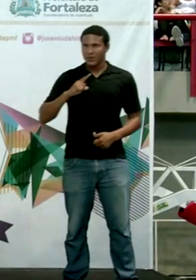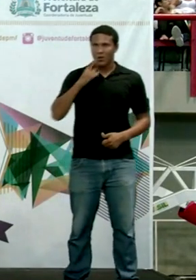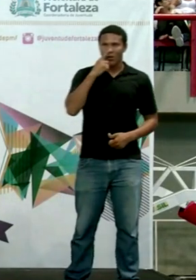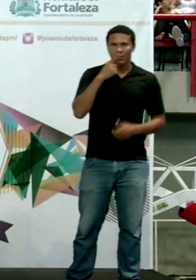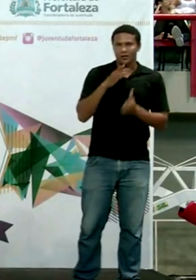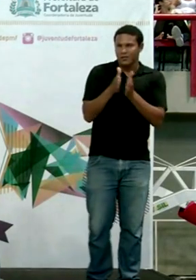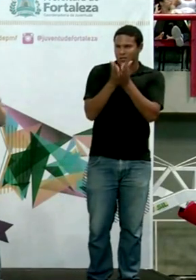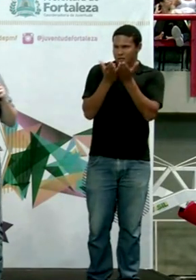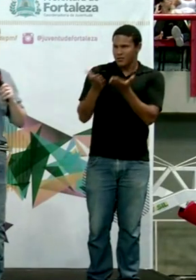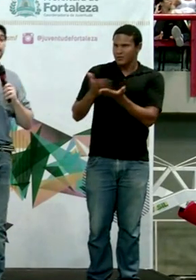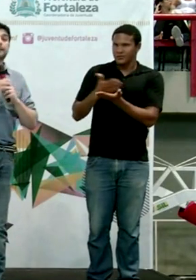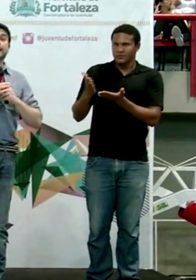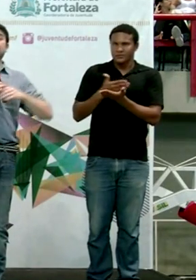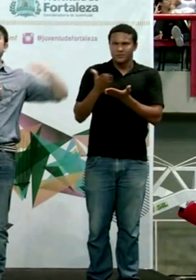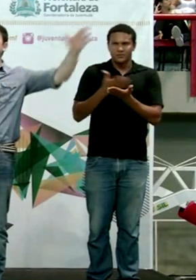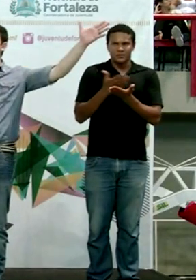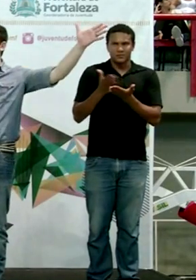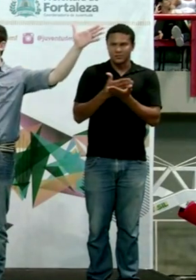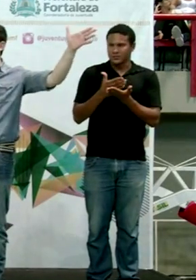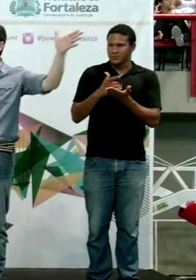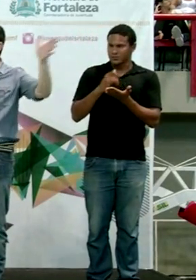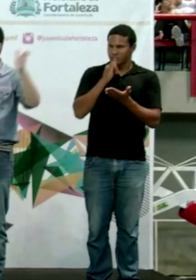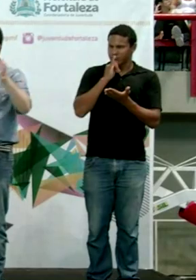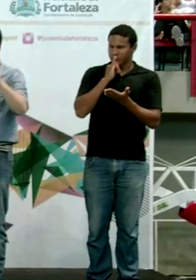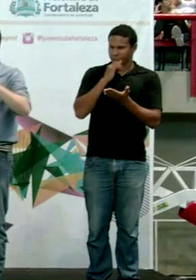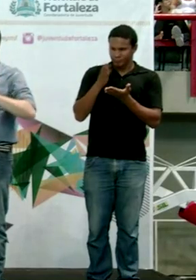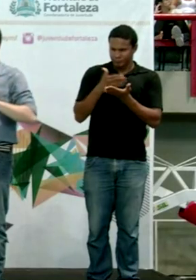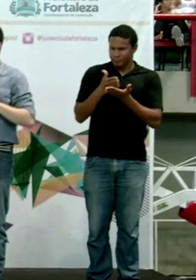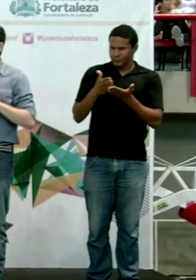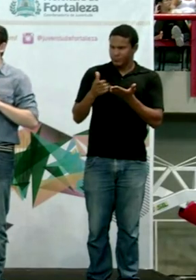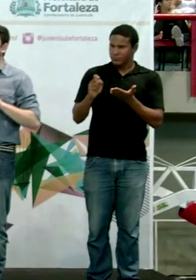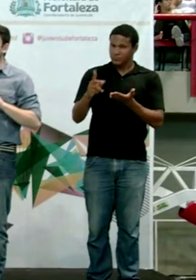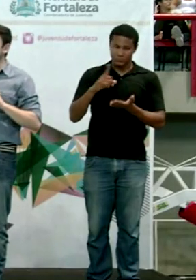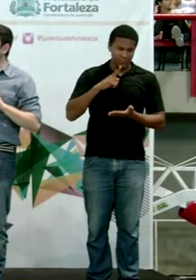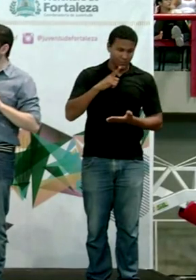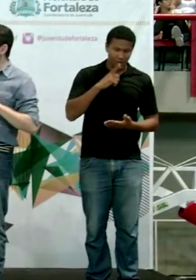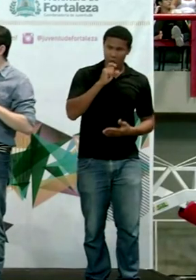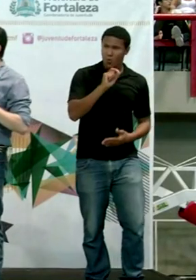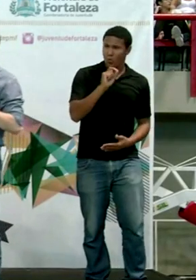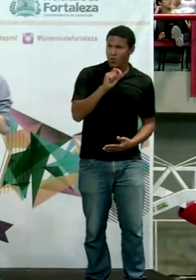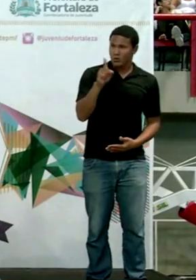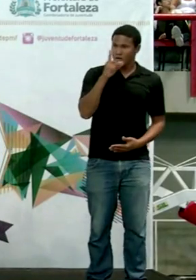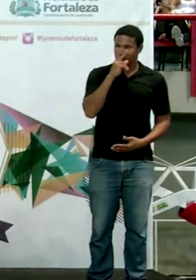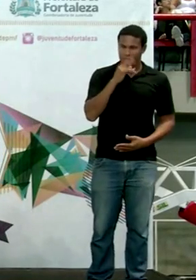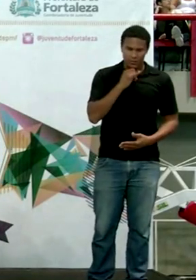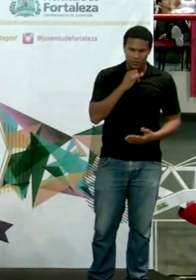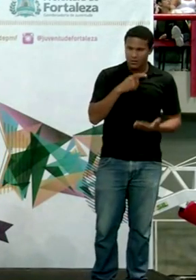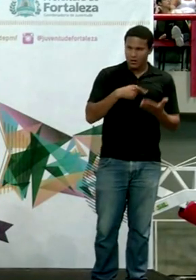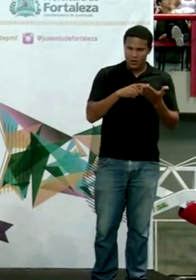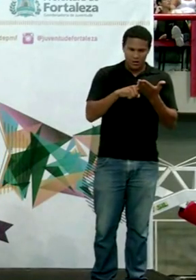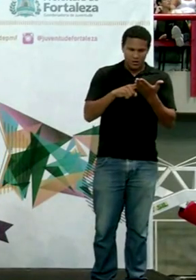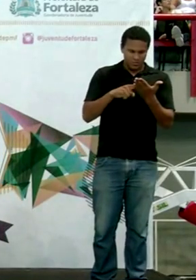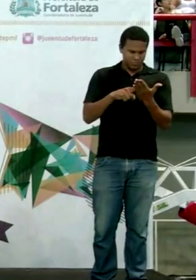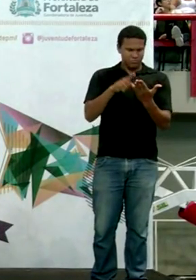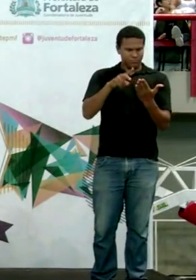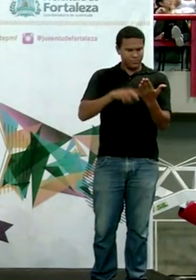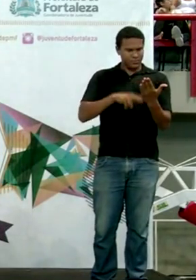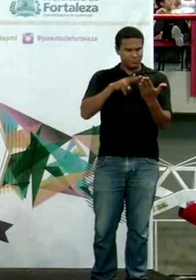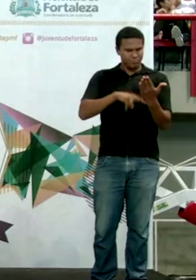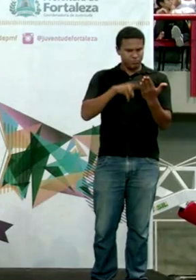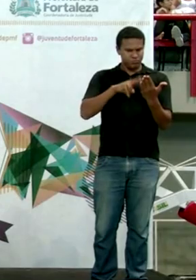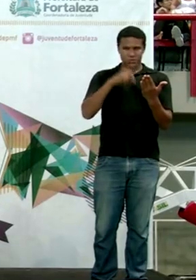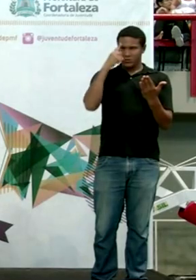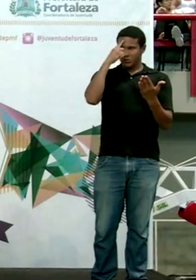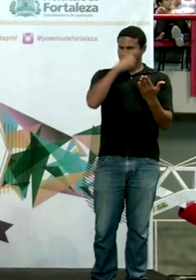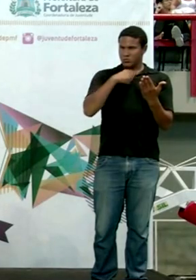livro, você pegar a matéria do dia e você não demorar mais de 48 horas para estudar aquela